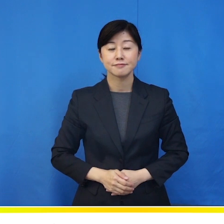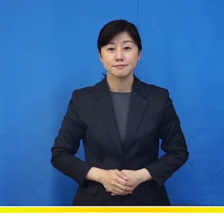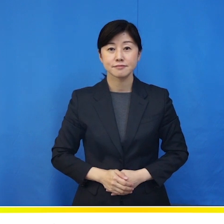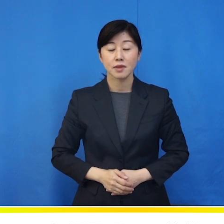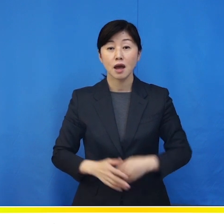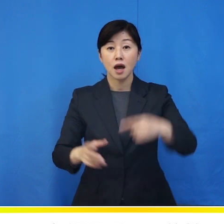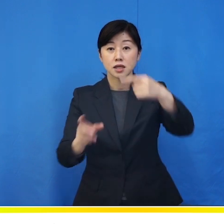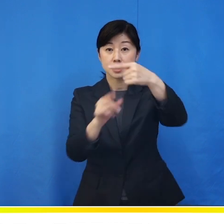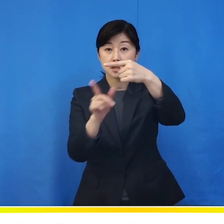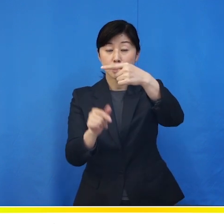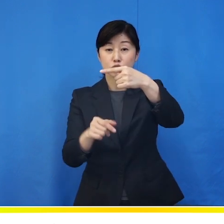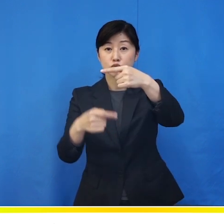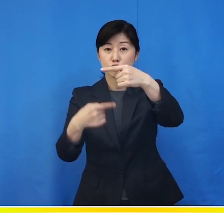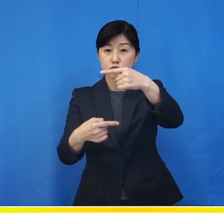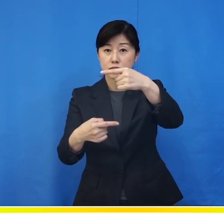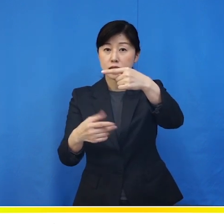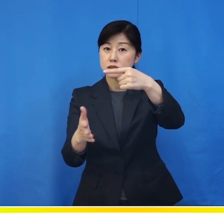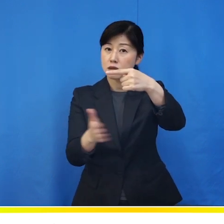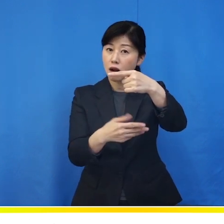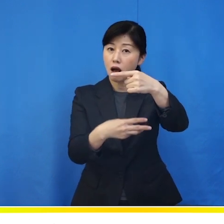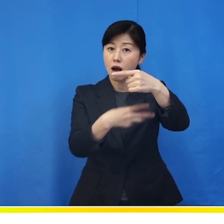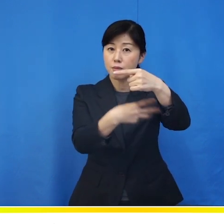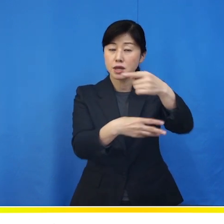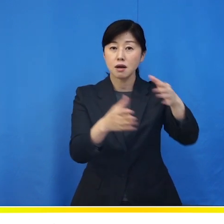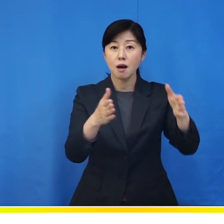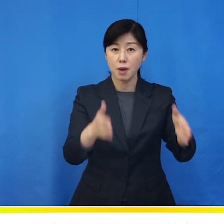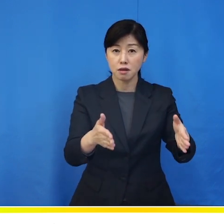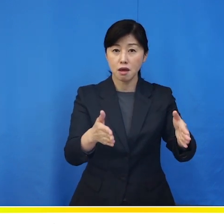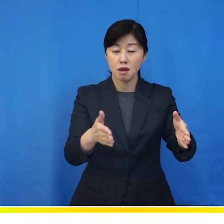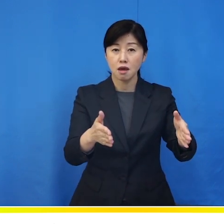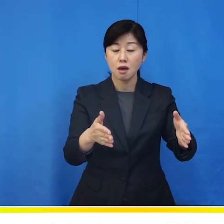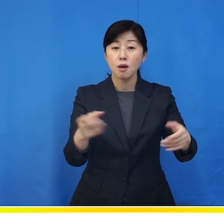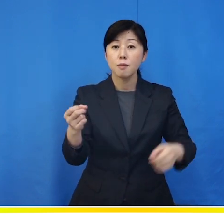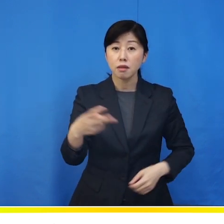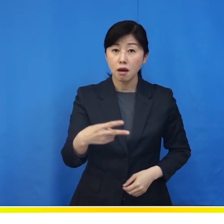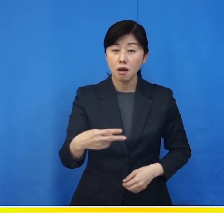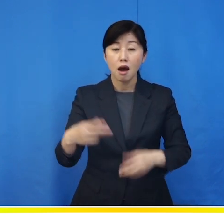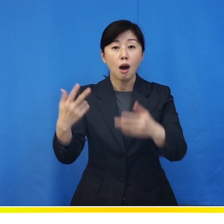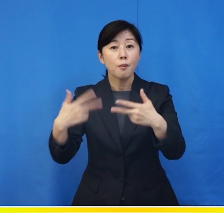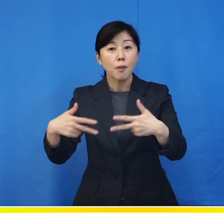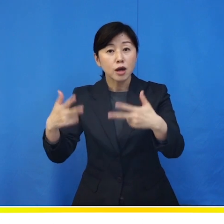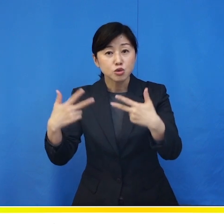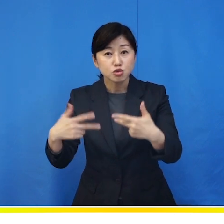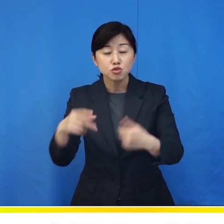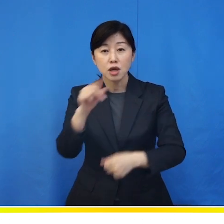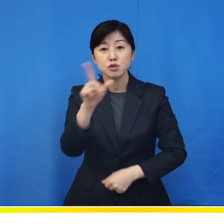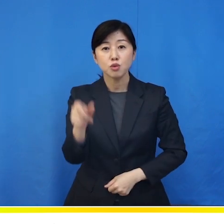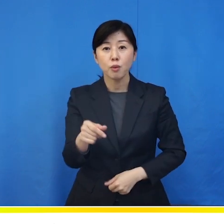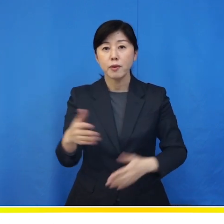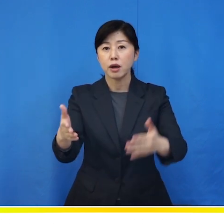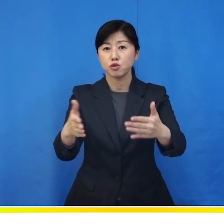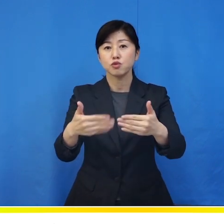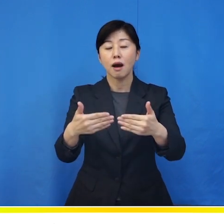1月1日から3日までと毎週月曜日は休館です